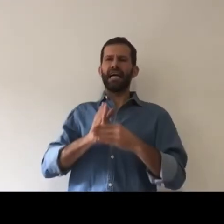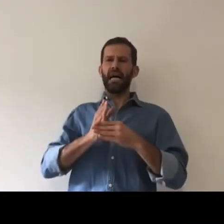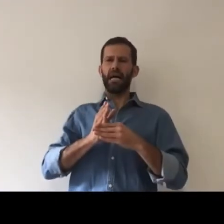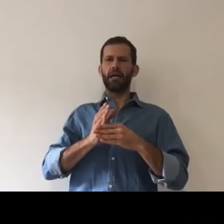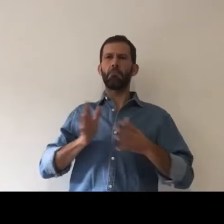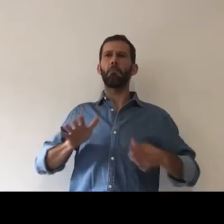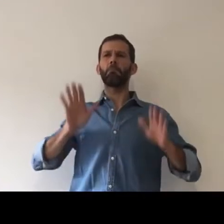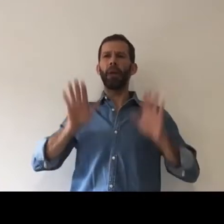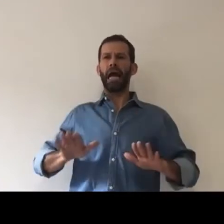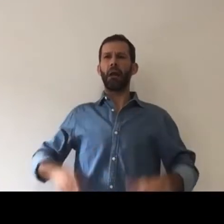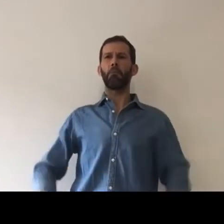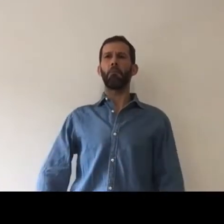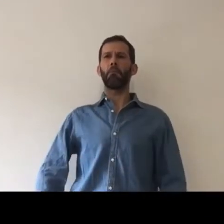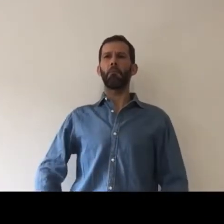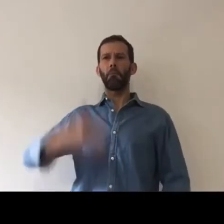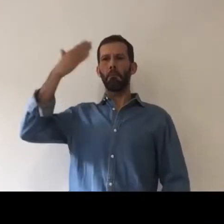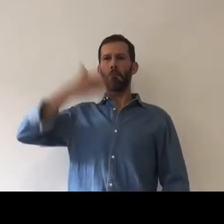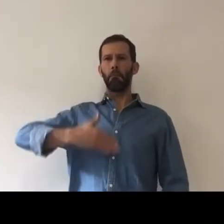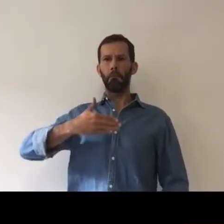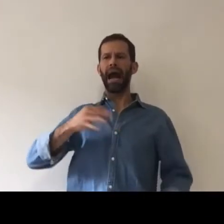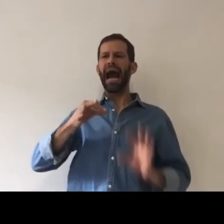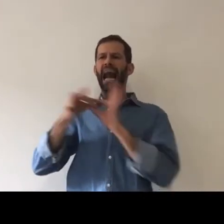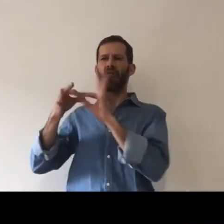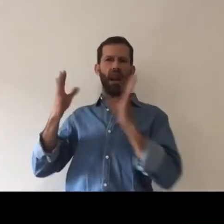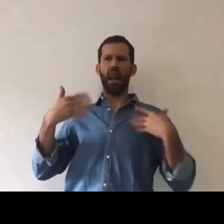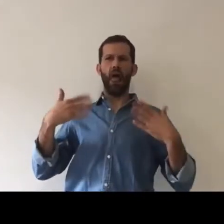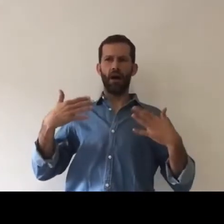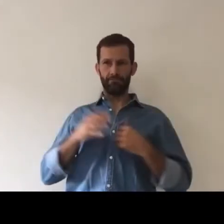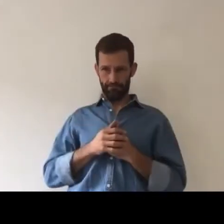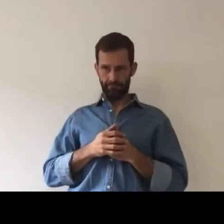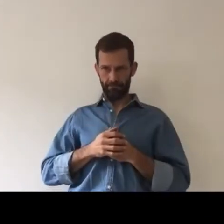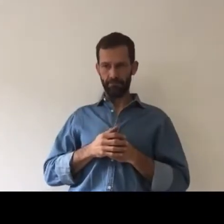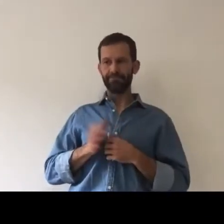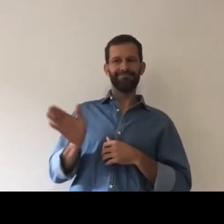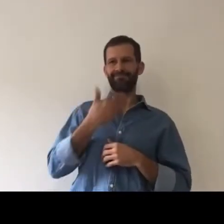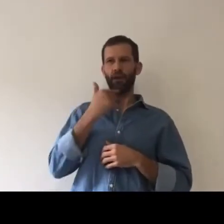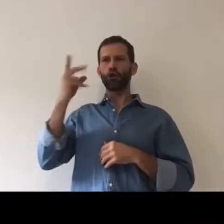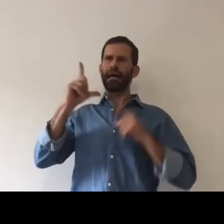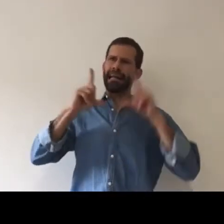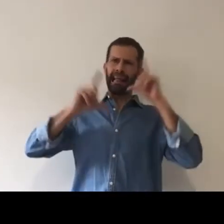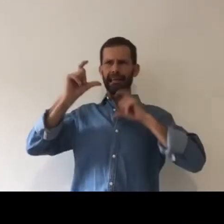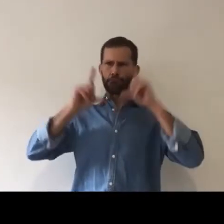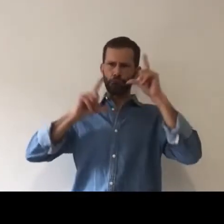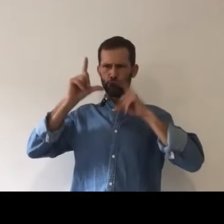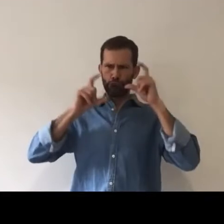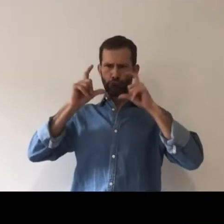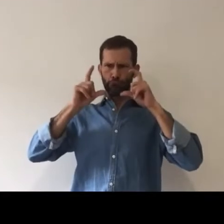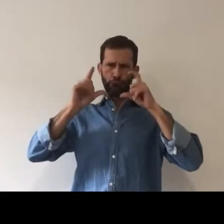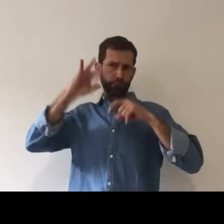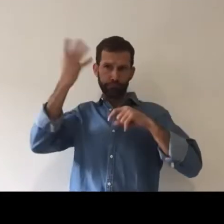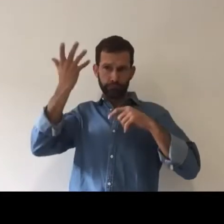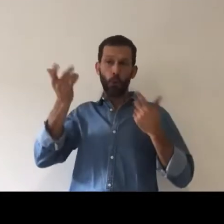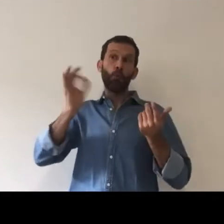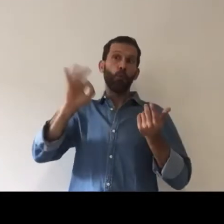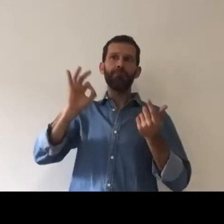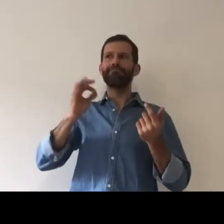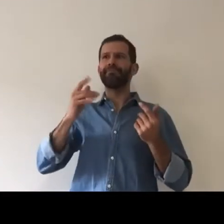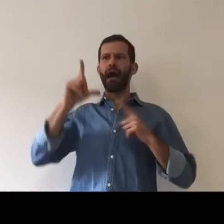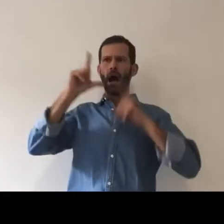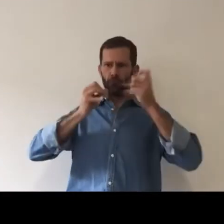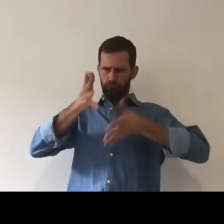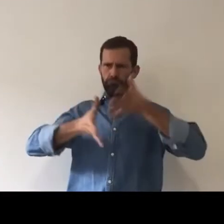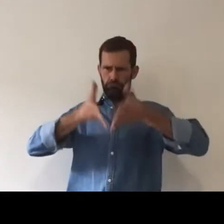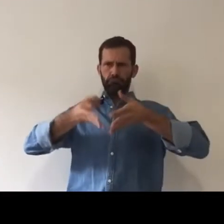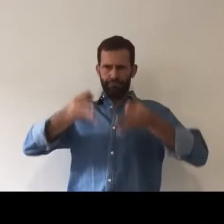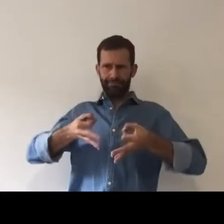Cuando hacíamos la comparación con imágenes estáticas, añadidas a la palabra que estabas aprendiendo